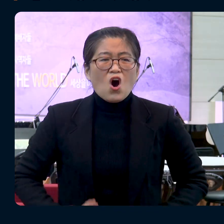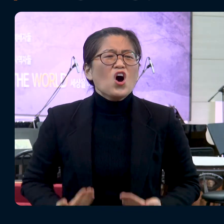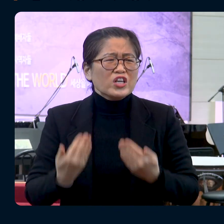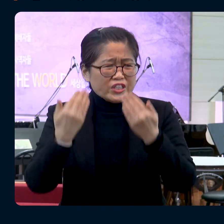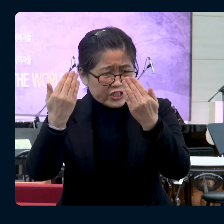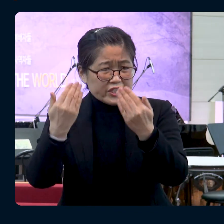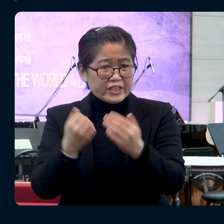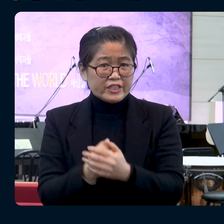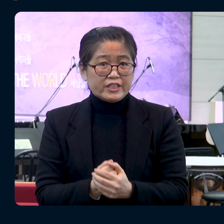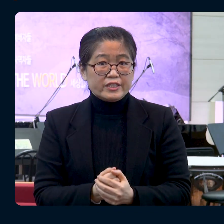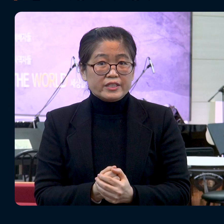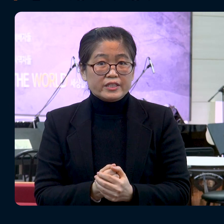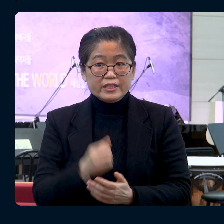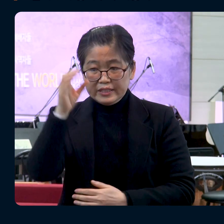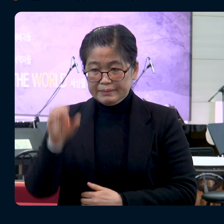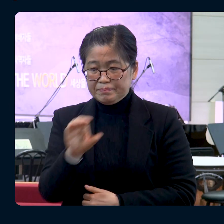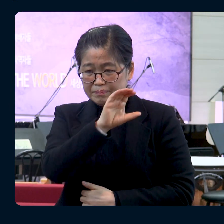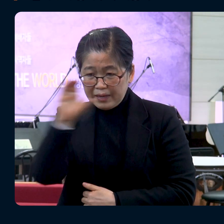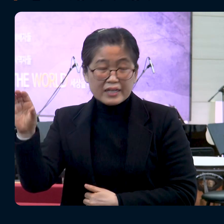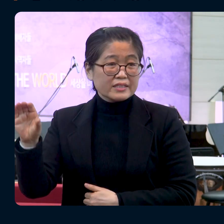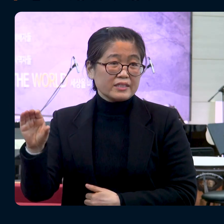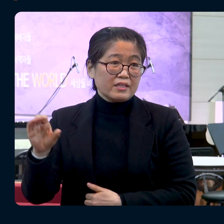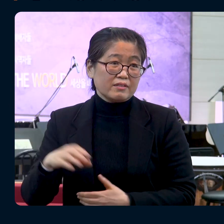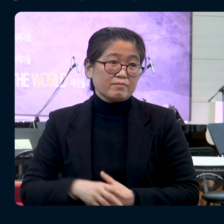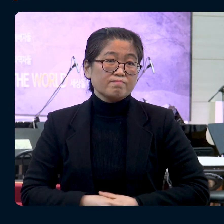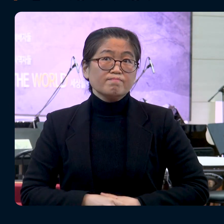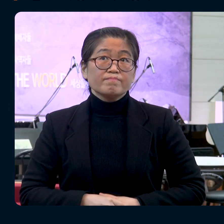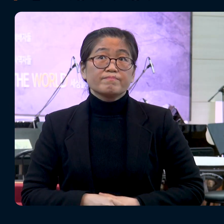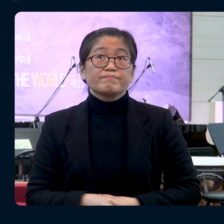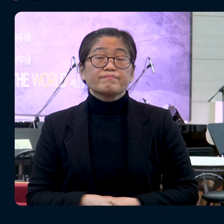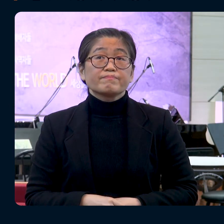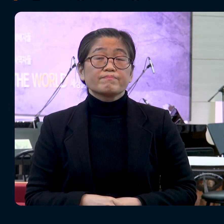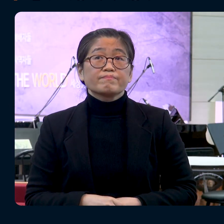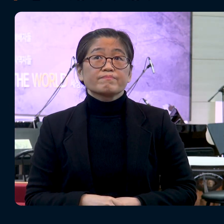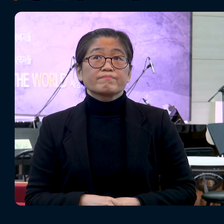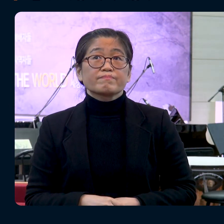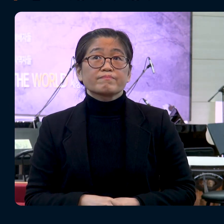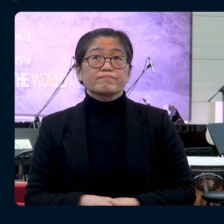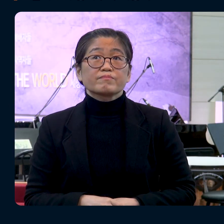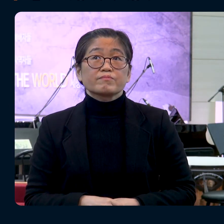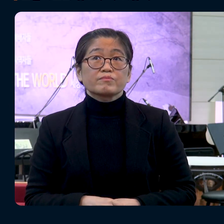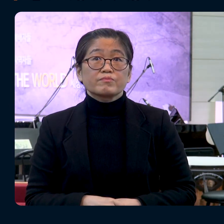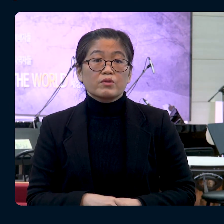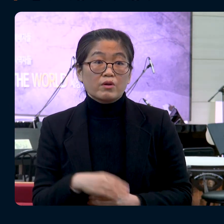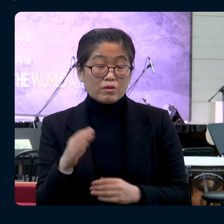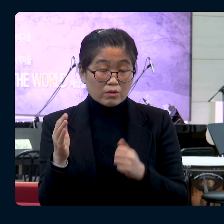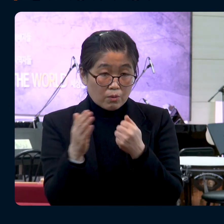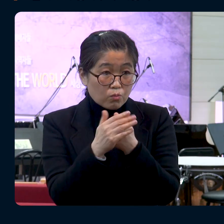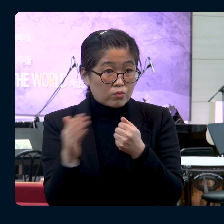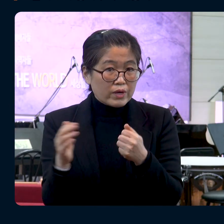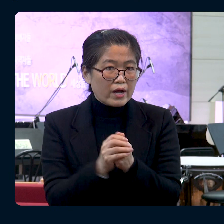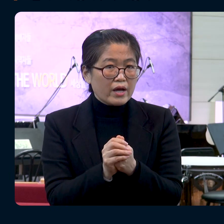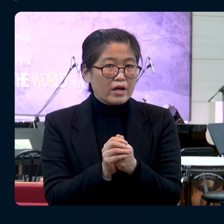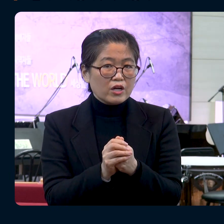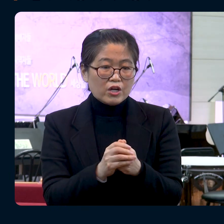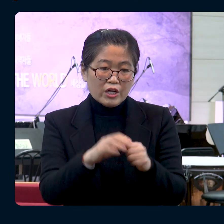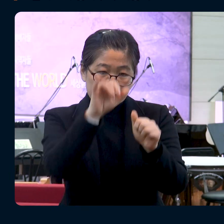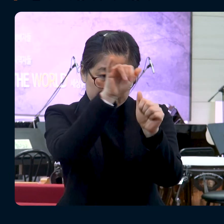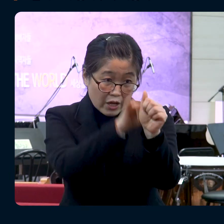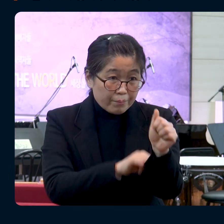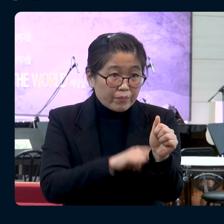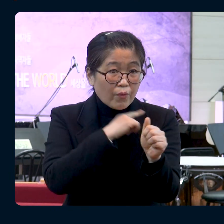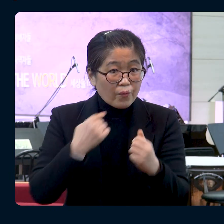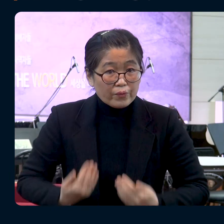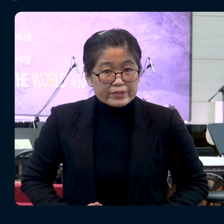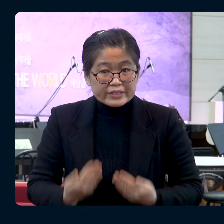십자가 신앙이에요. 이게 십자가 신앙이니까. 자, 그래서 이렇게